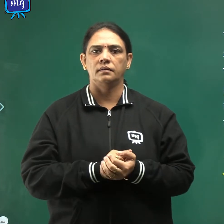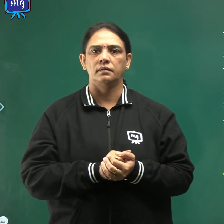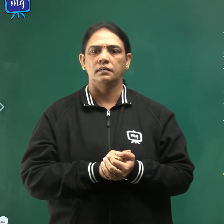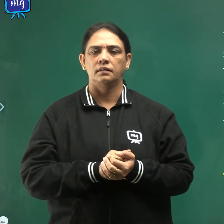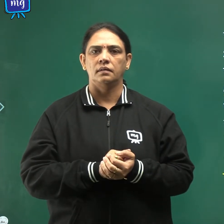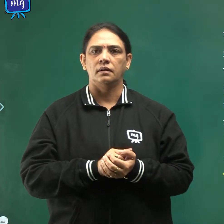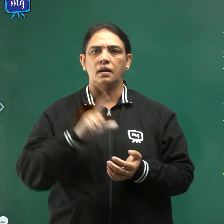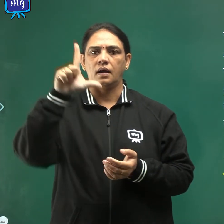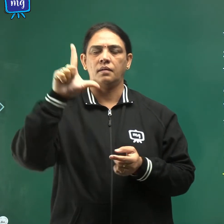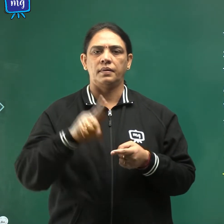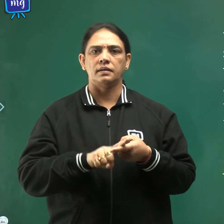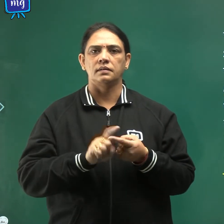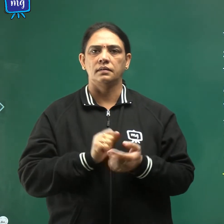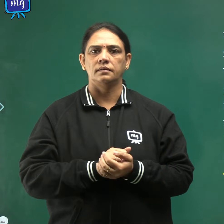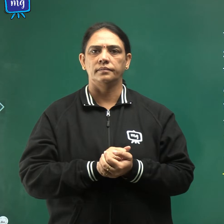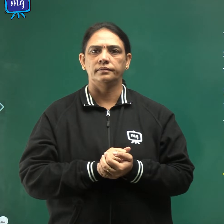L प्लस